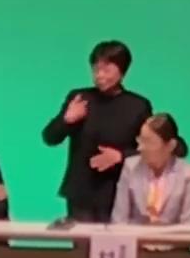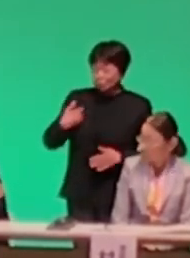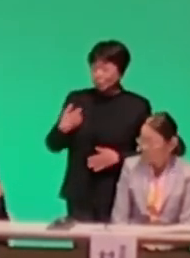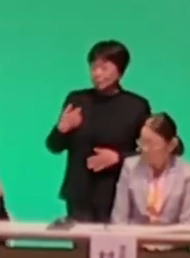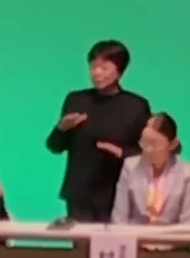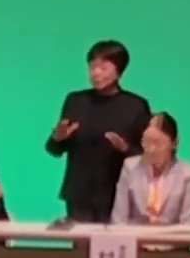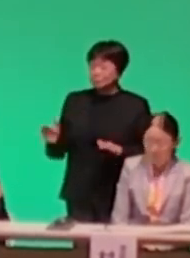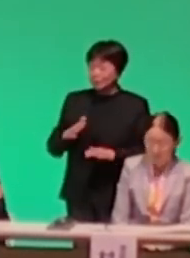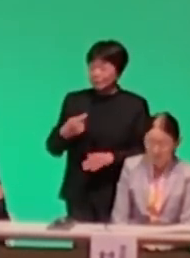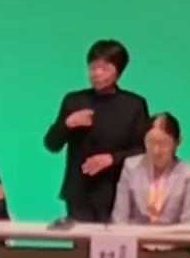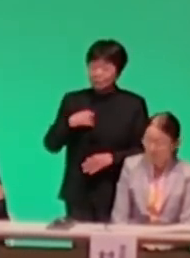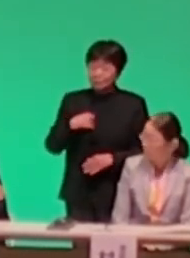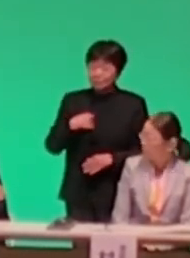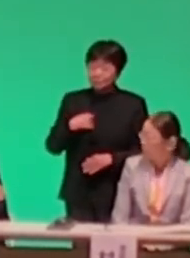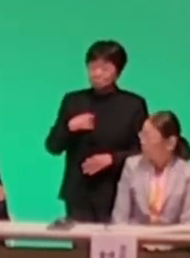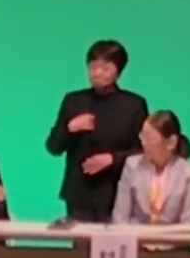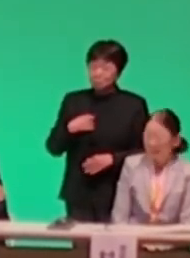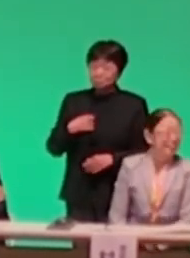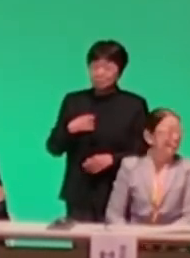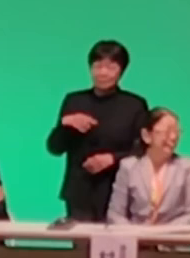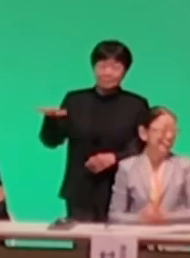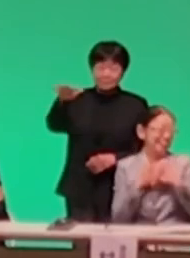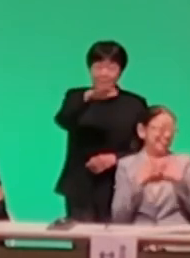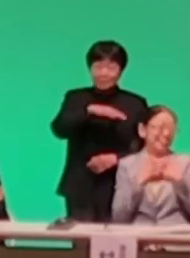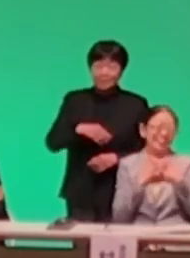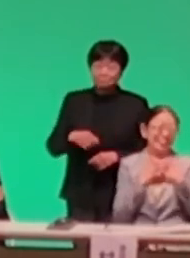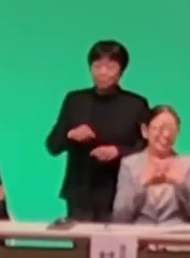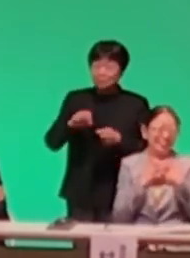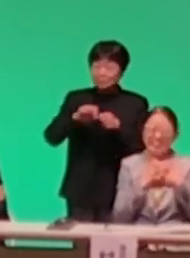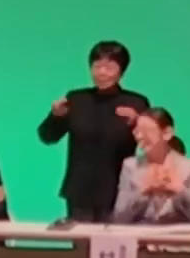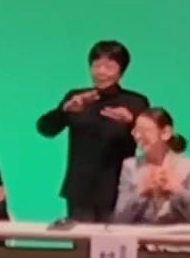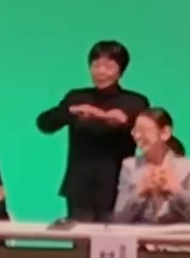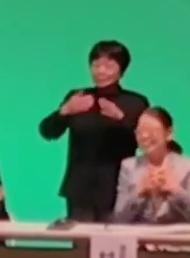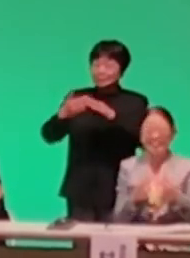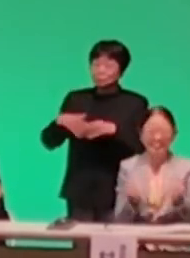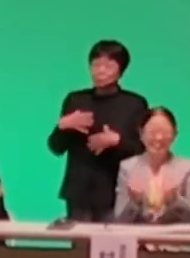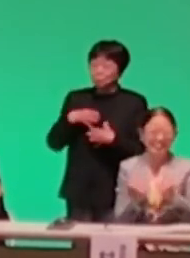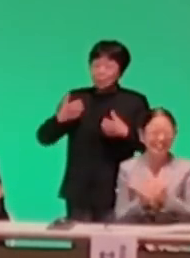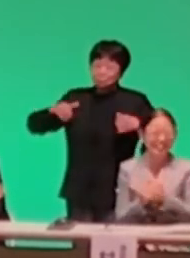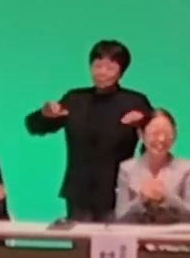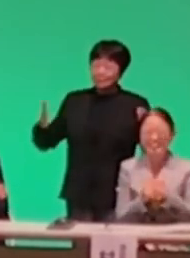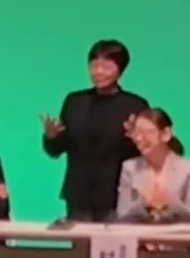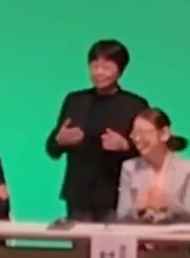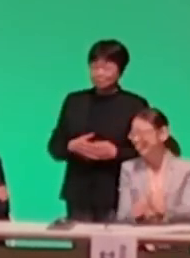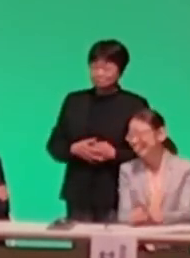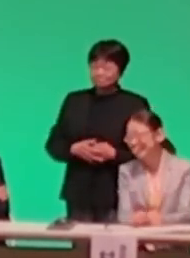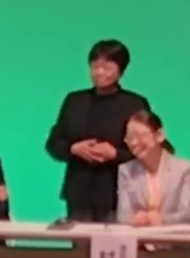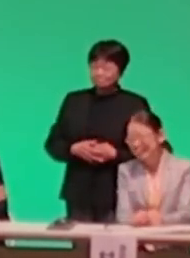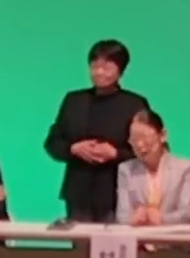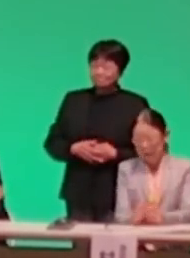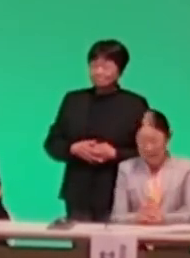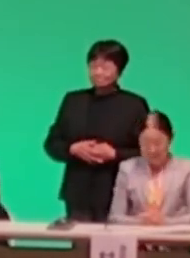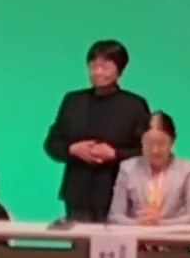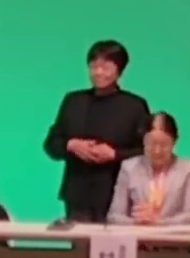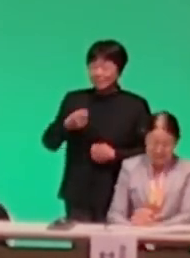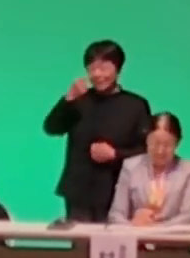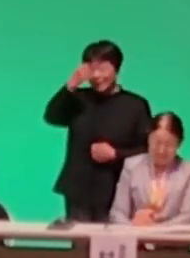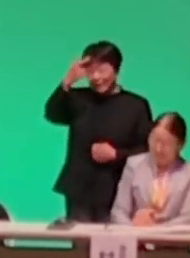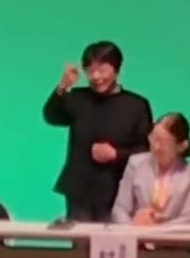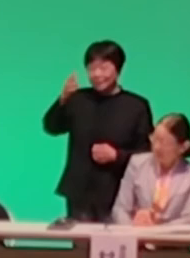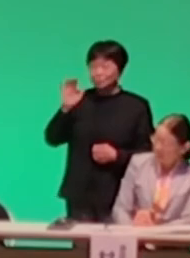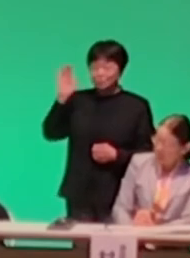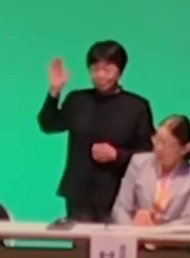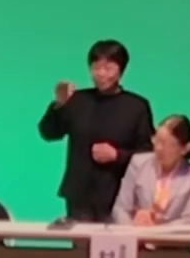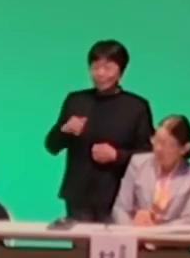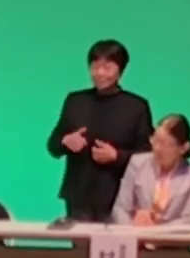からもう私には怖いものがありません、永田町には。だからしっかりとね、明るい、本当に